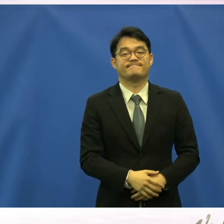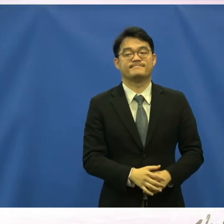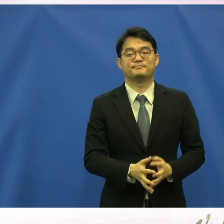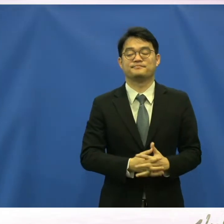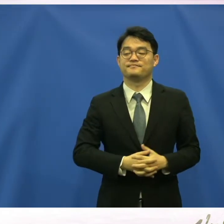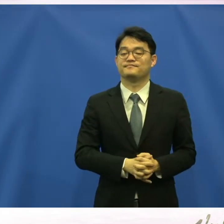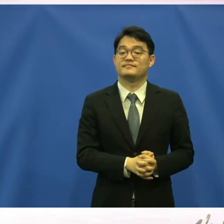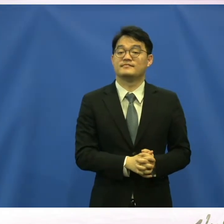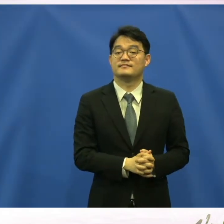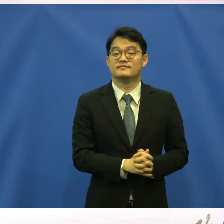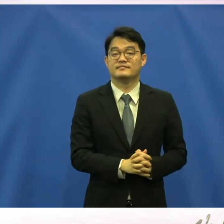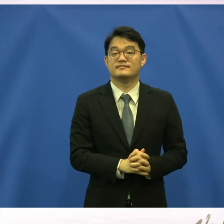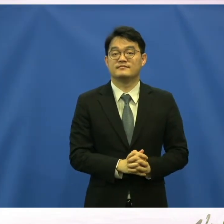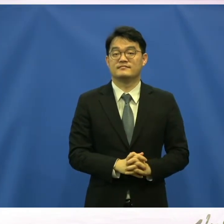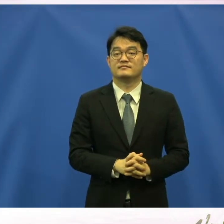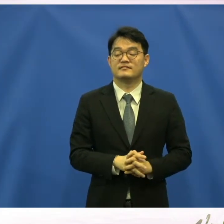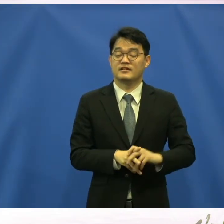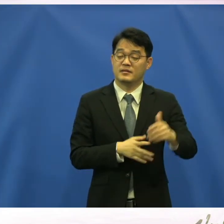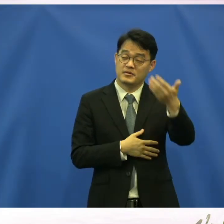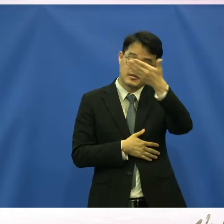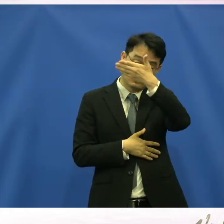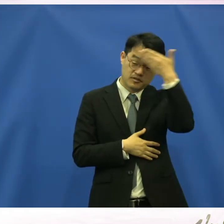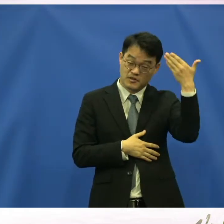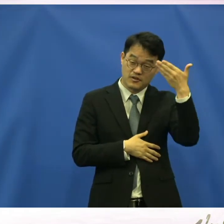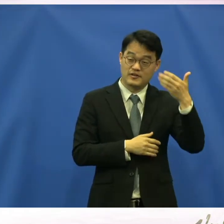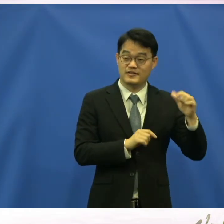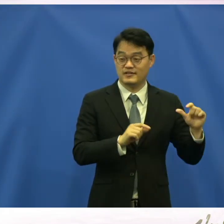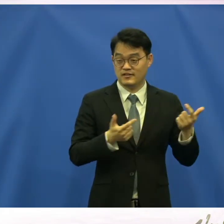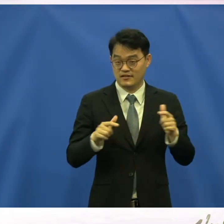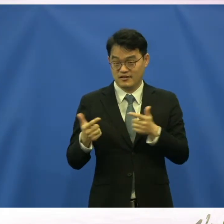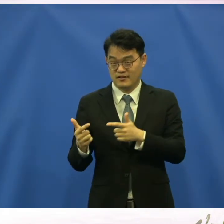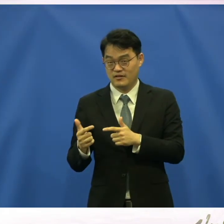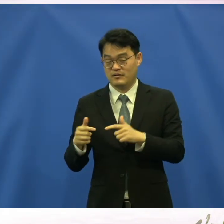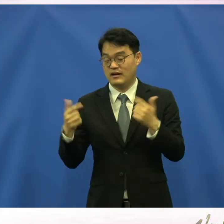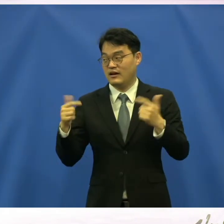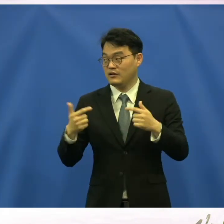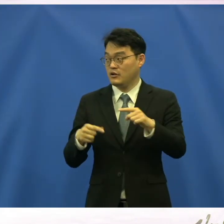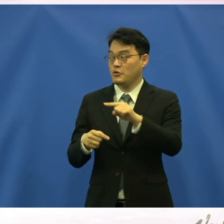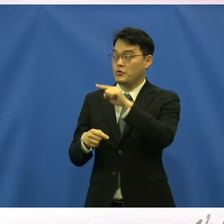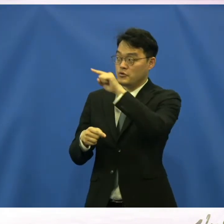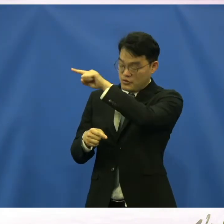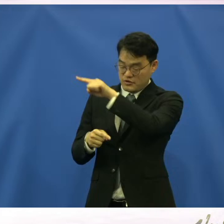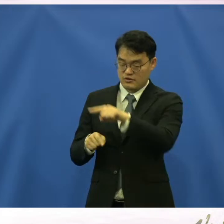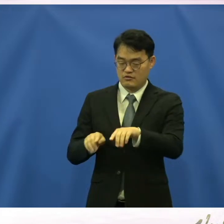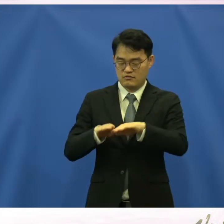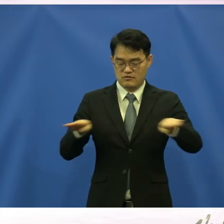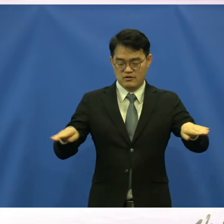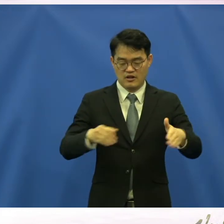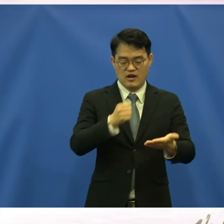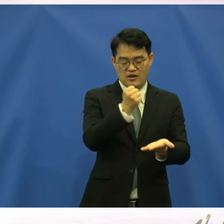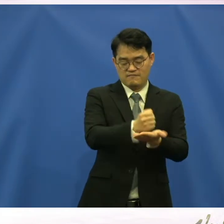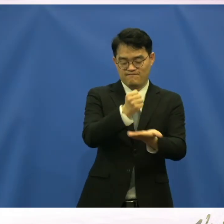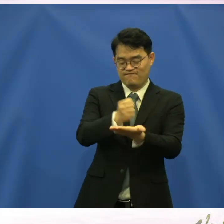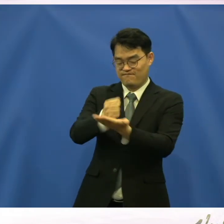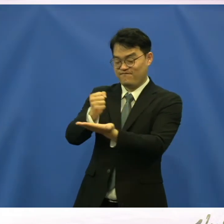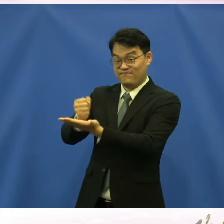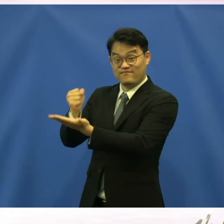네, 우리 청년들이 입구에 보면 도장을 찍고 막 그런데 우리 청년들이 정말